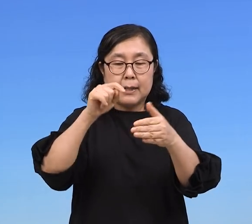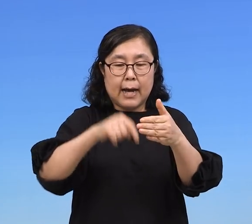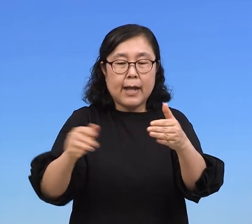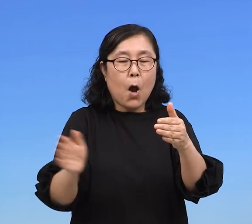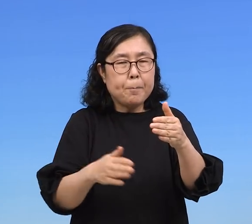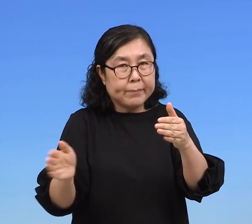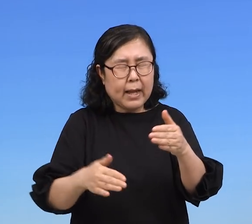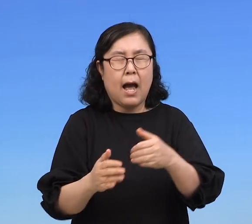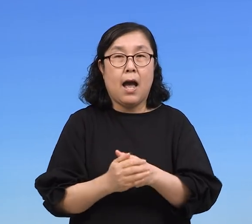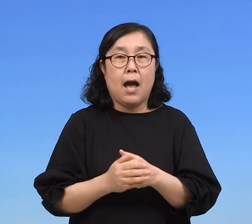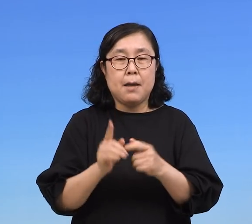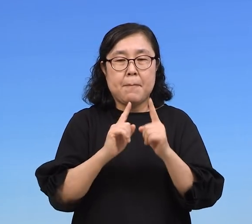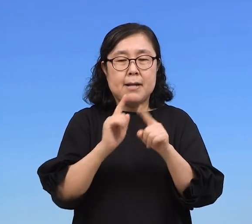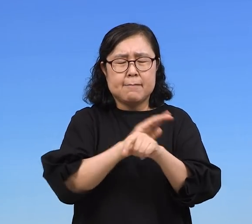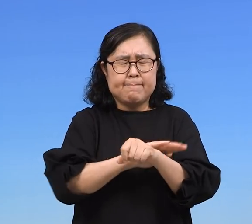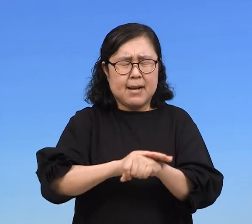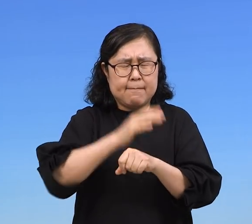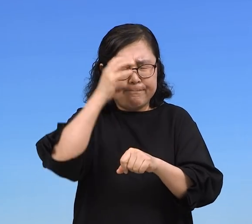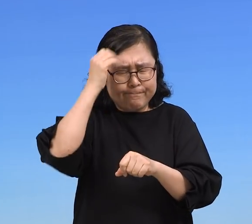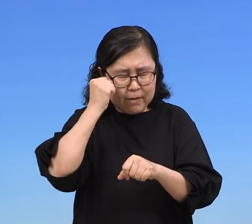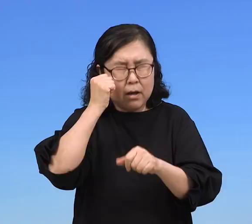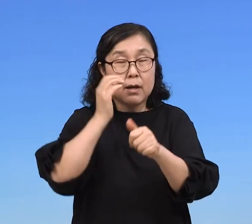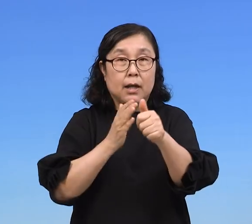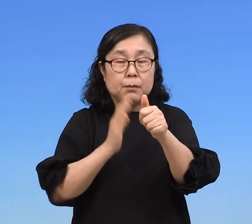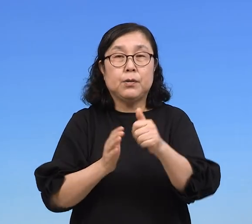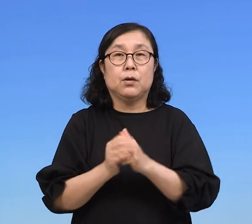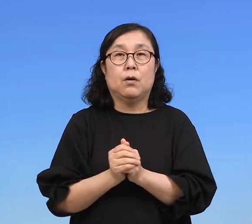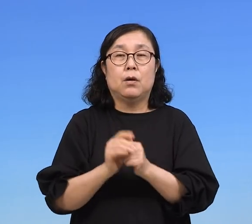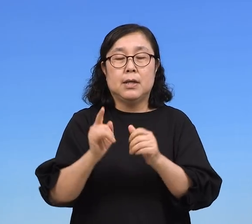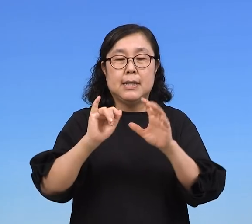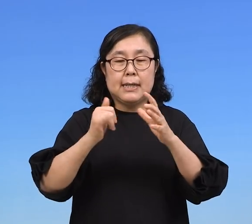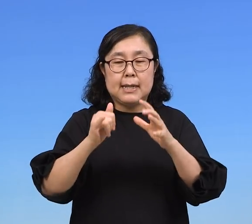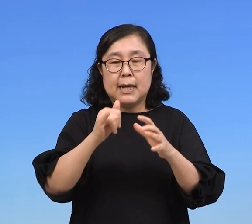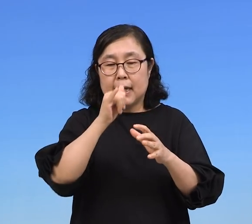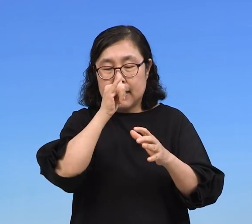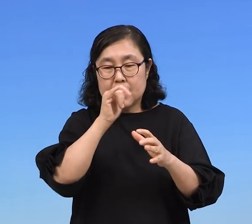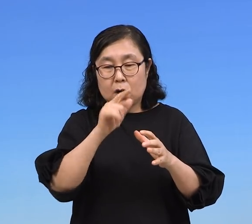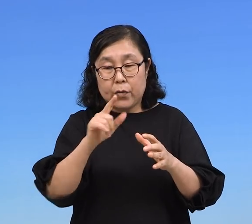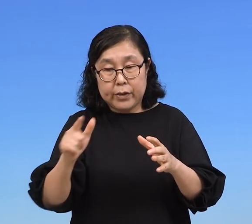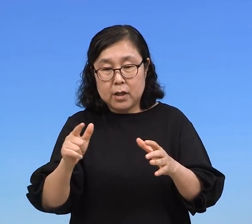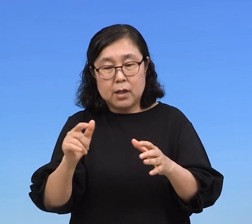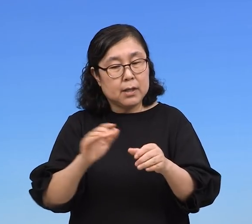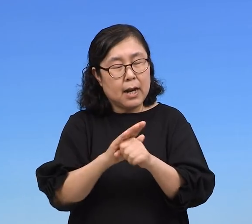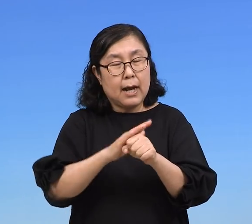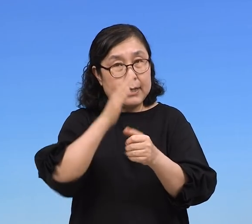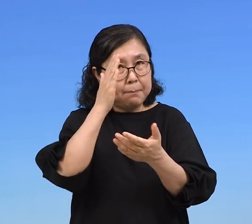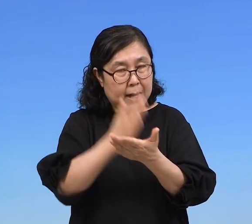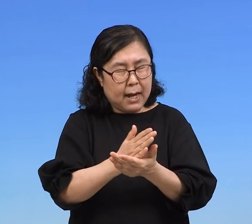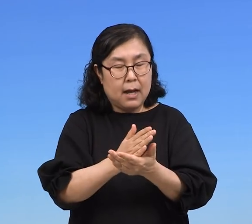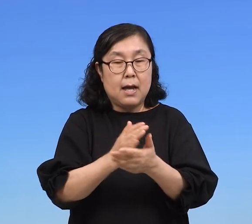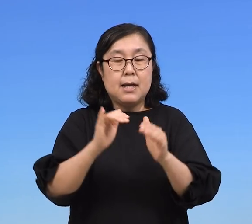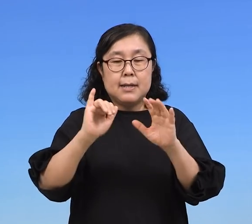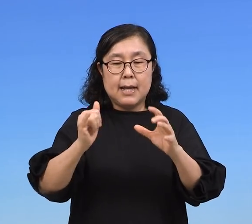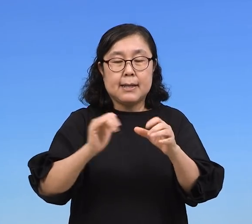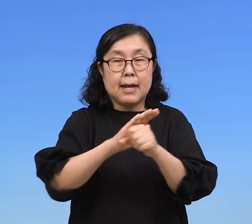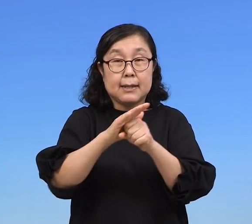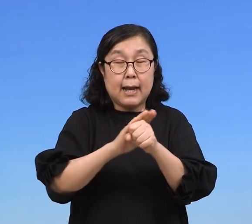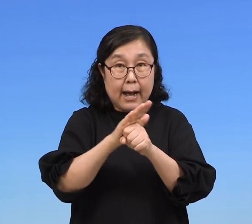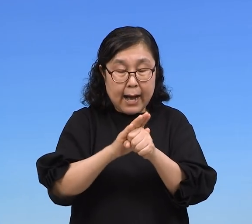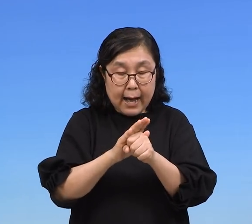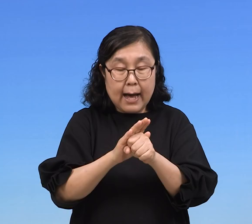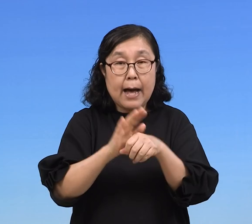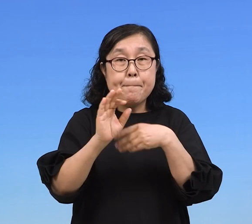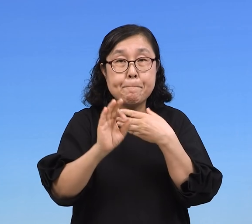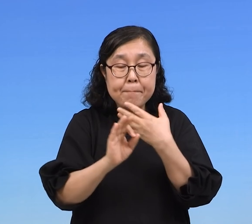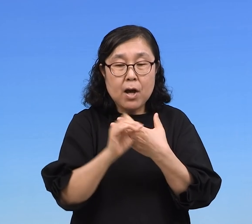아니하니. 여러분 이 말씀을 진짜 기억하셔야 됩니다. 이 세상이나 세상에 있는 것들을 사랑하지 말라. 누구든지 세상을